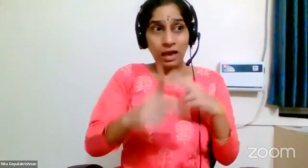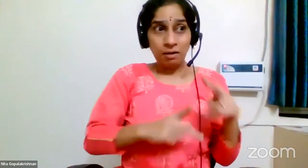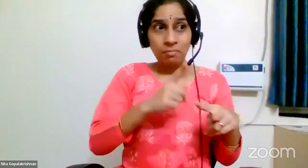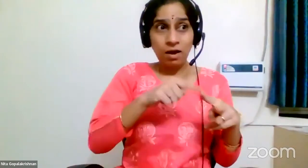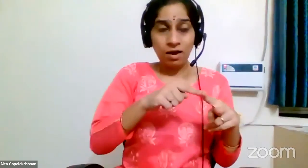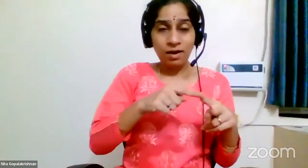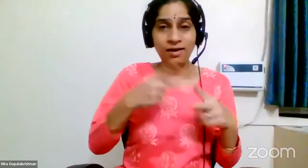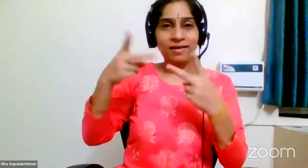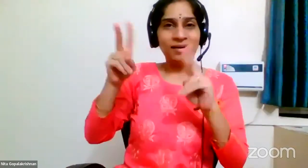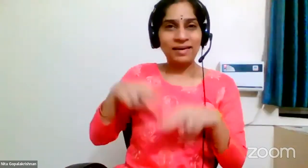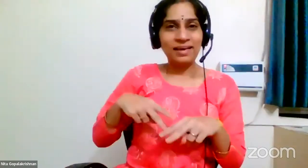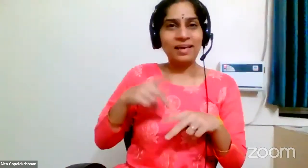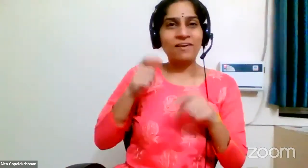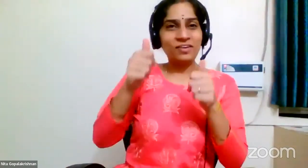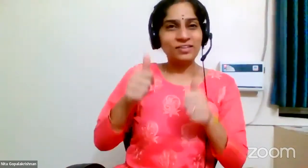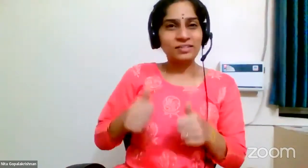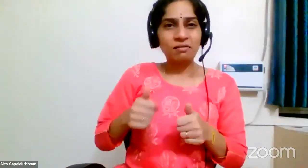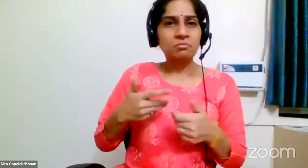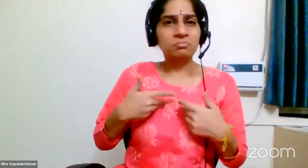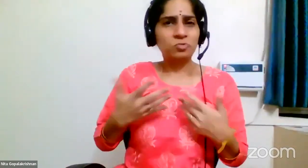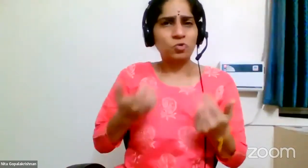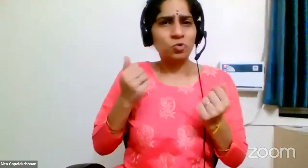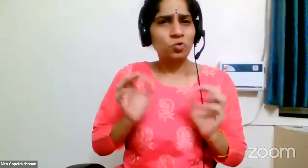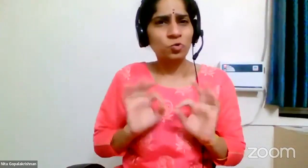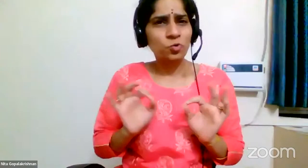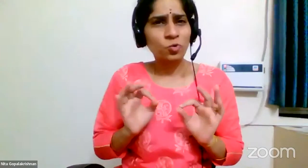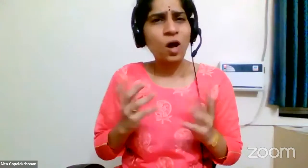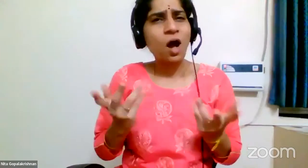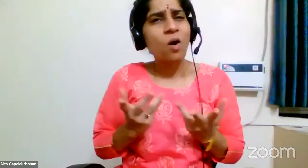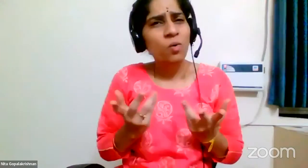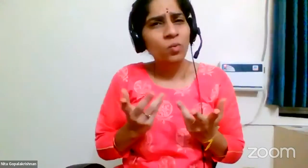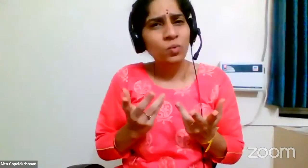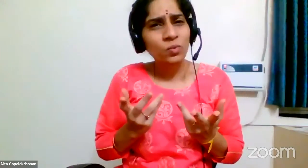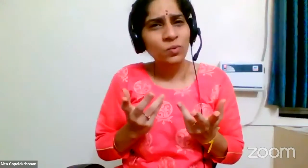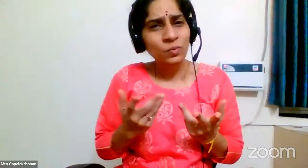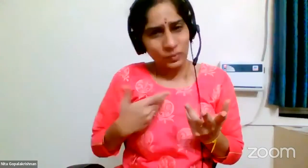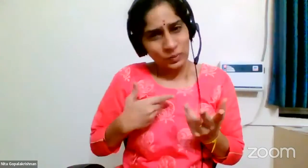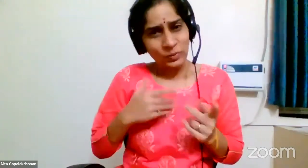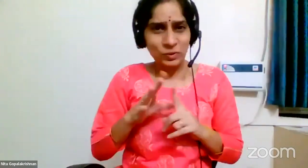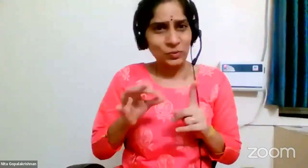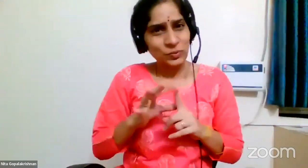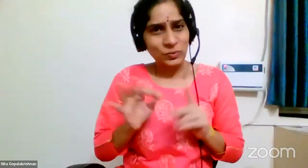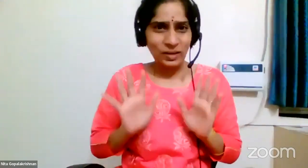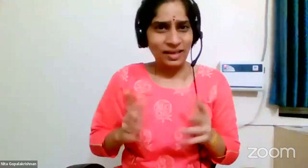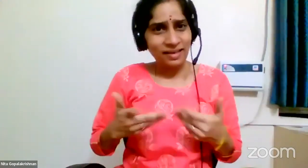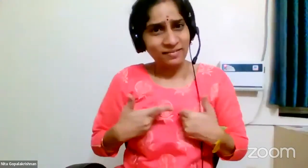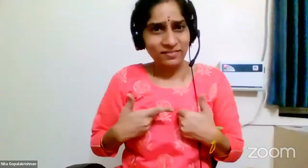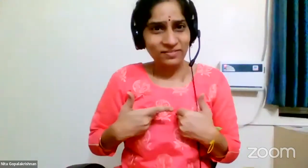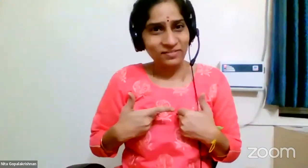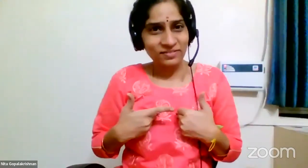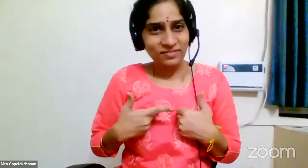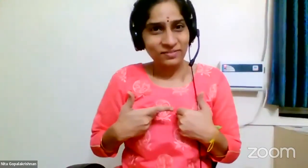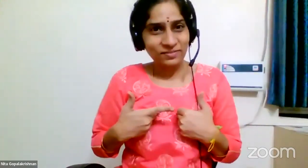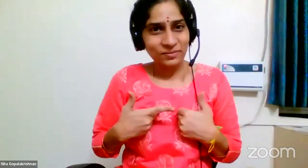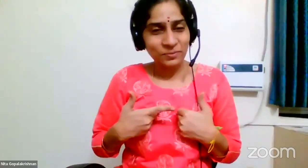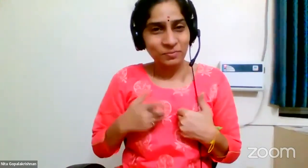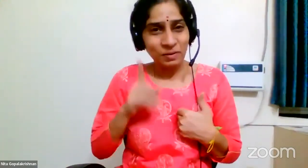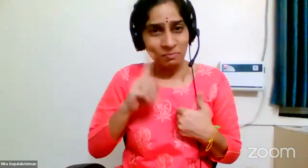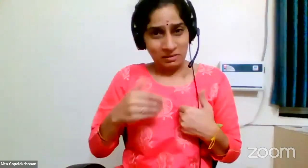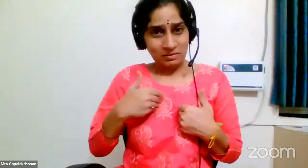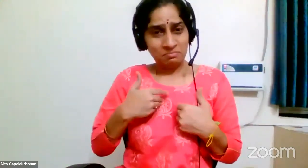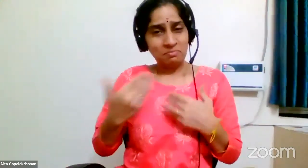भगवान कहते हैं कि मैंने ये पूरा संसार बनाया है, किंतु मुझ पे किसी भी कर्म का कोई प्रभाव नहीं पड़ता।